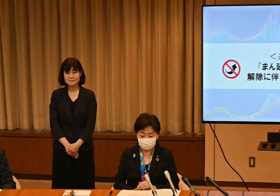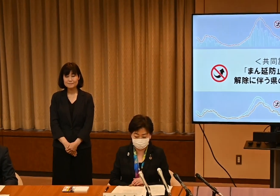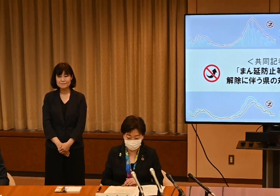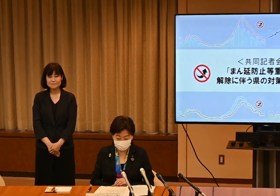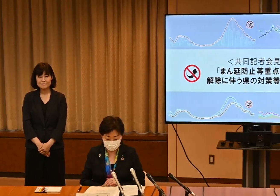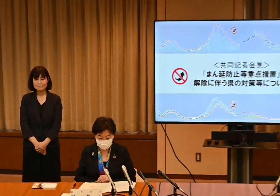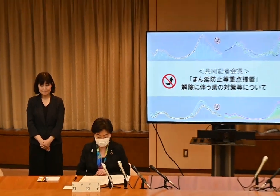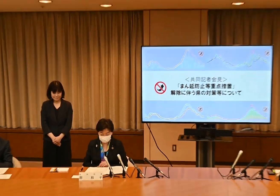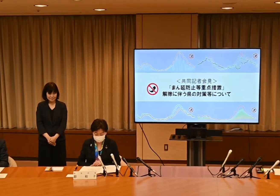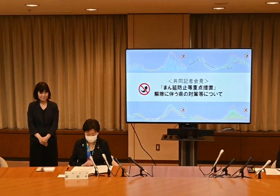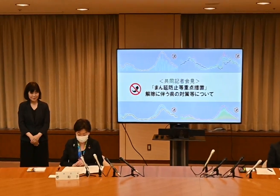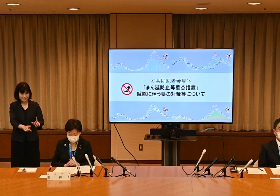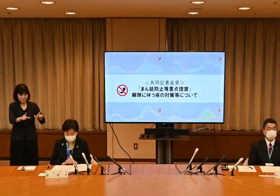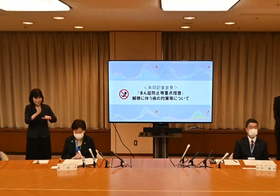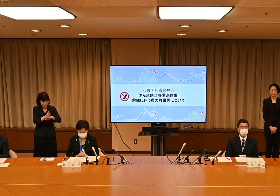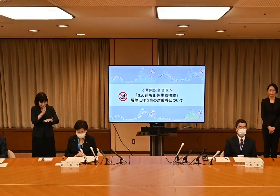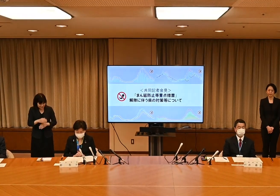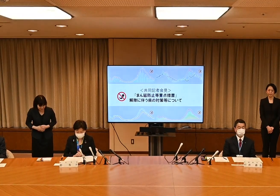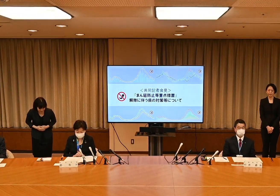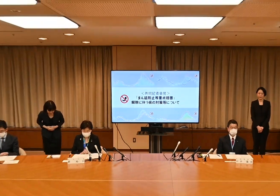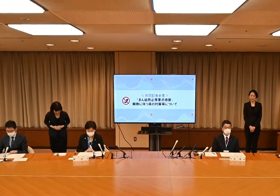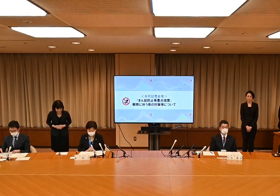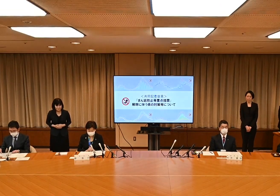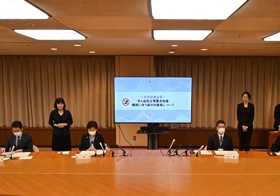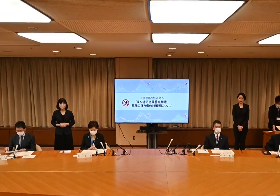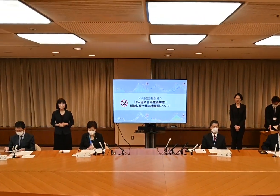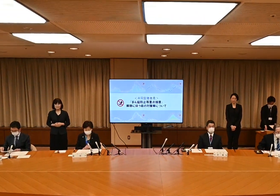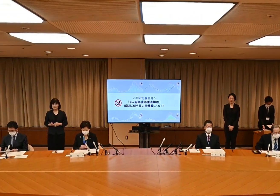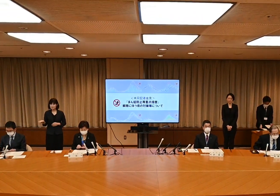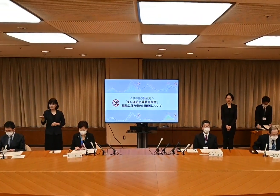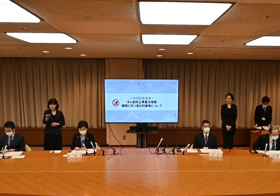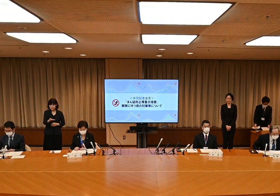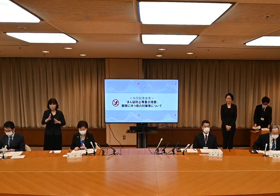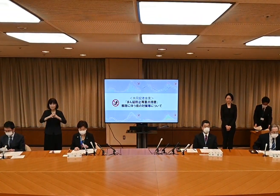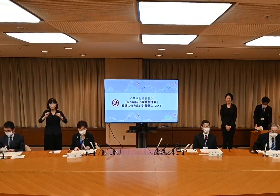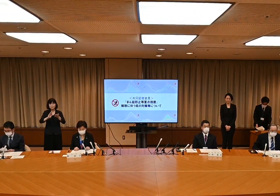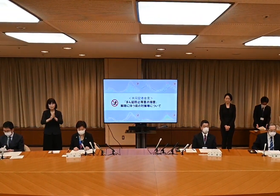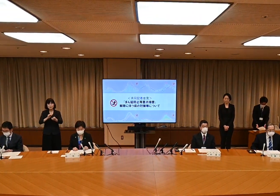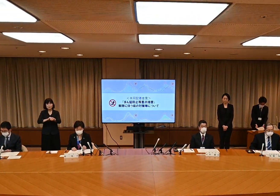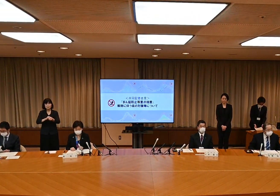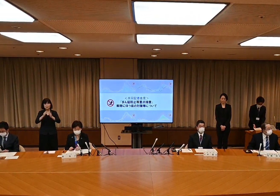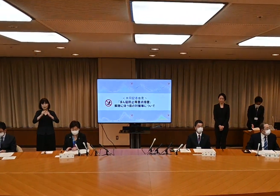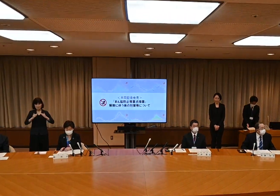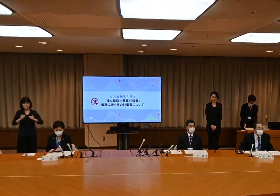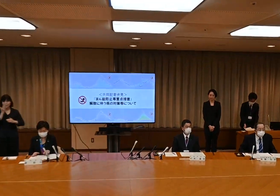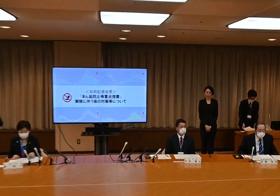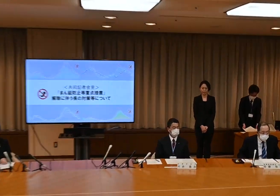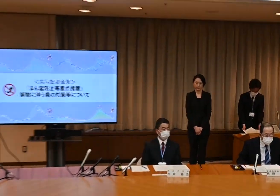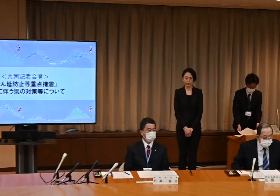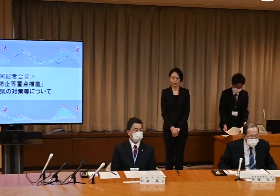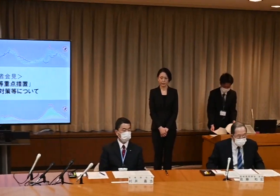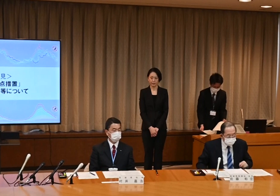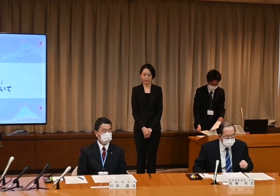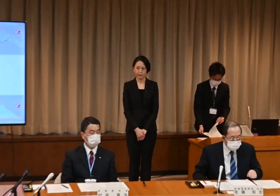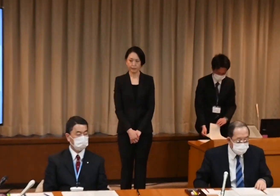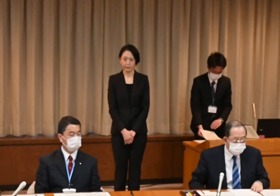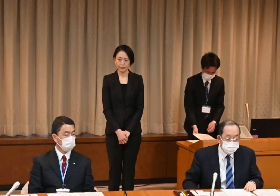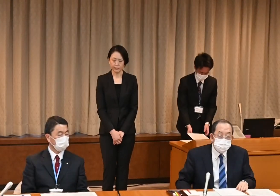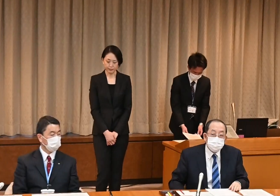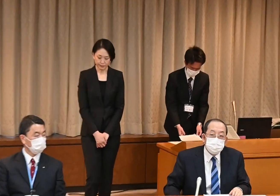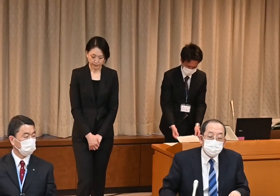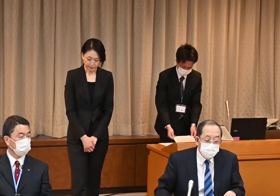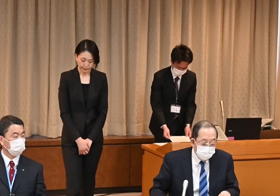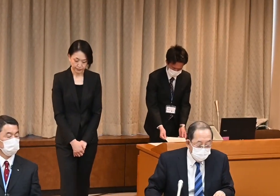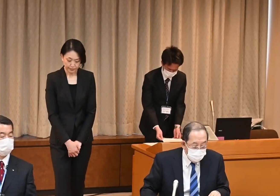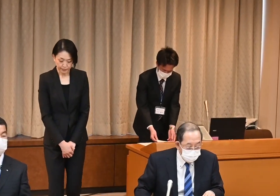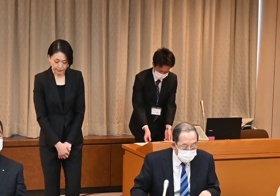はい、ありがとうございました。次に宮城県医師会佐藤会長、よろしくお願いします。 はい、佐藤でございます